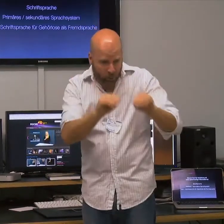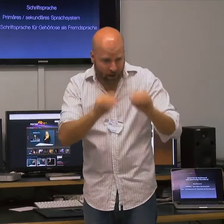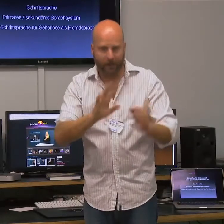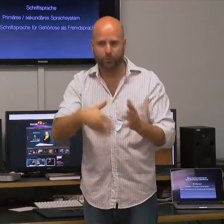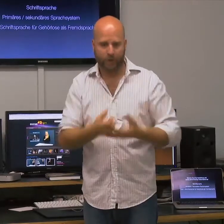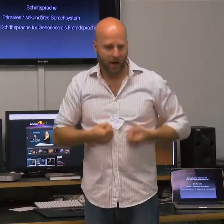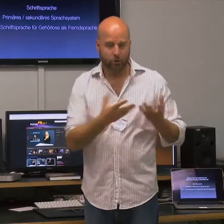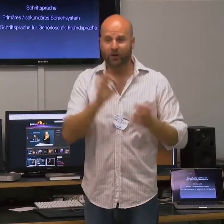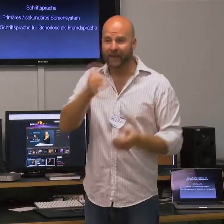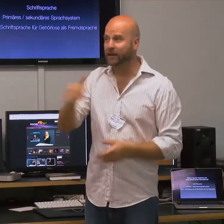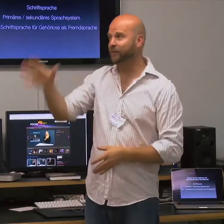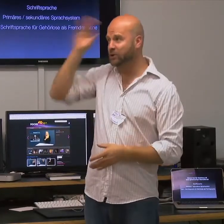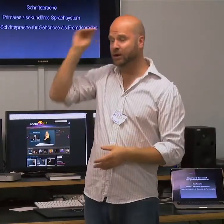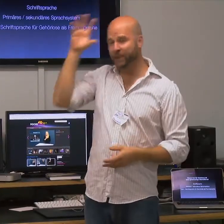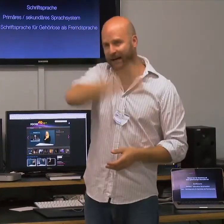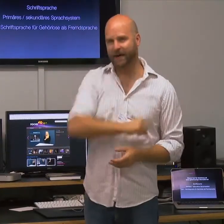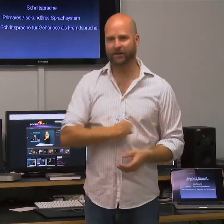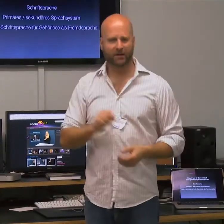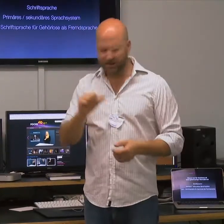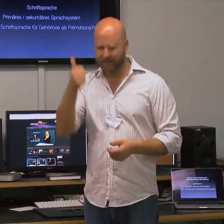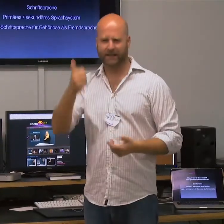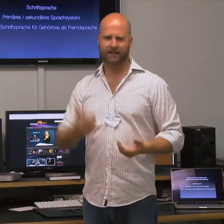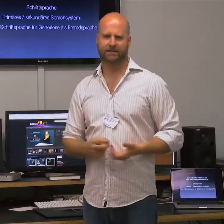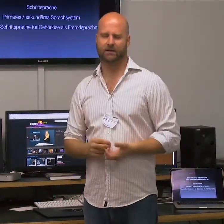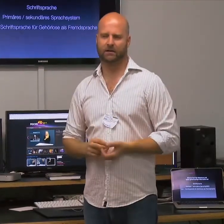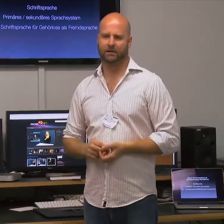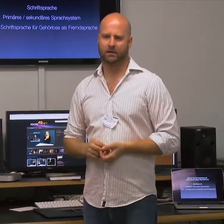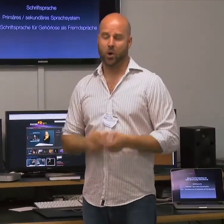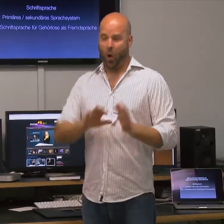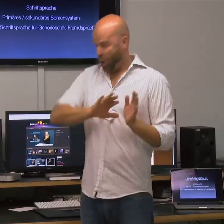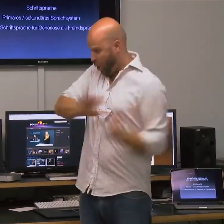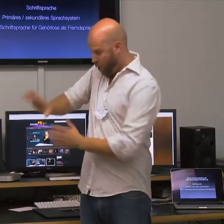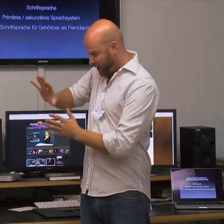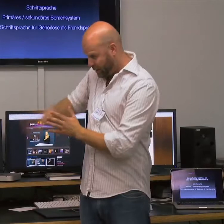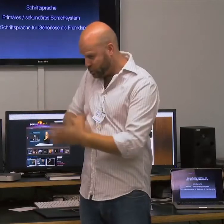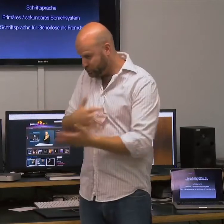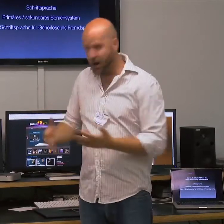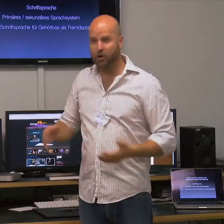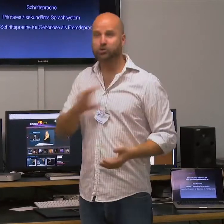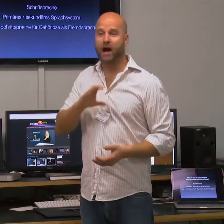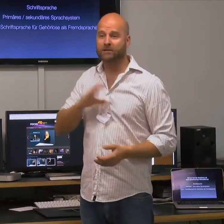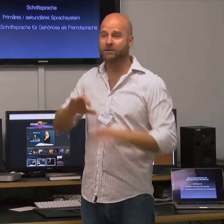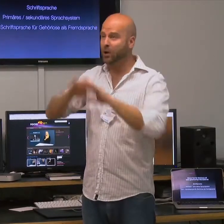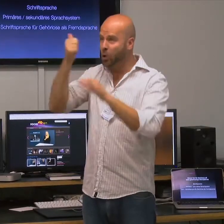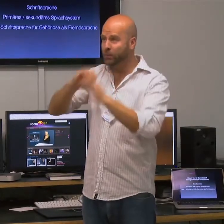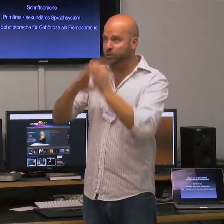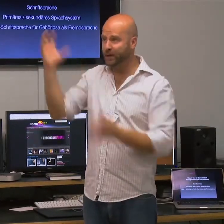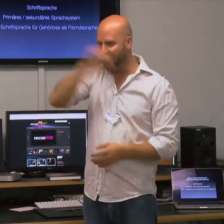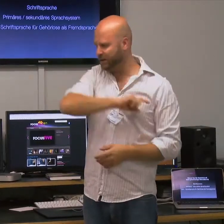schreiben und sprechen lernen, aber vorher die Muttersprache, dann Gebärdensprache. Aber ohne Gebärdensprache